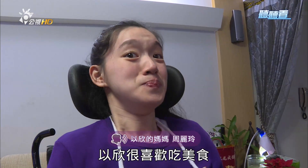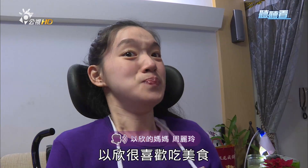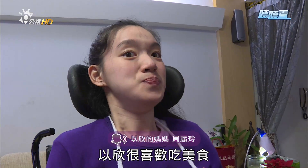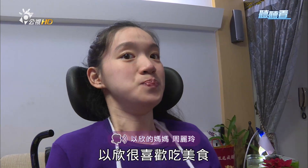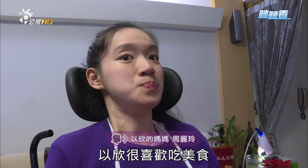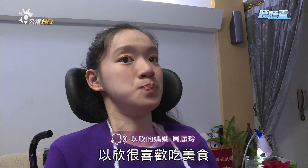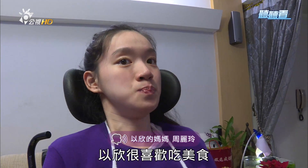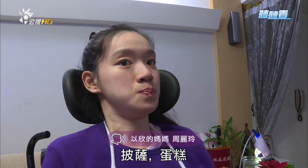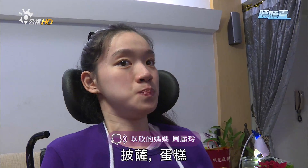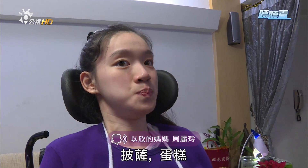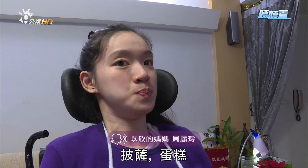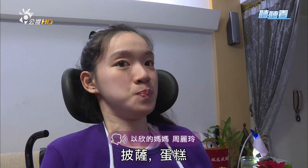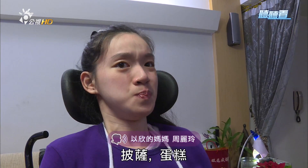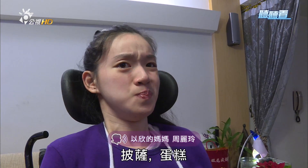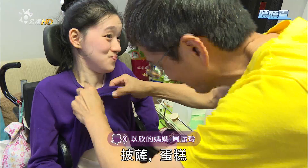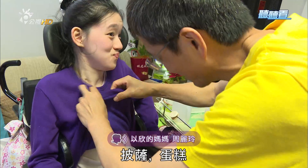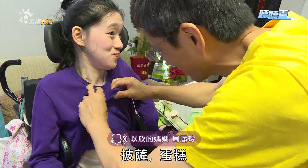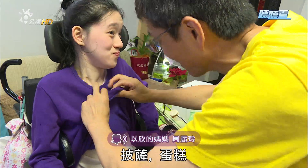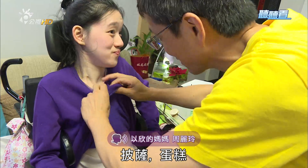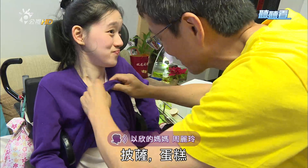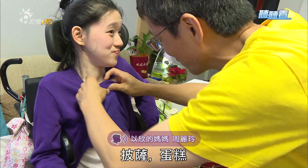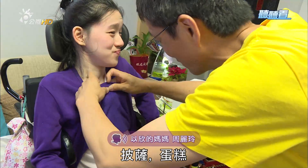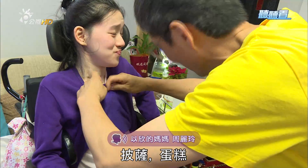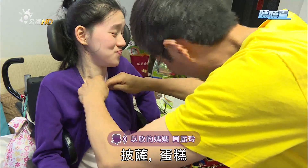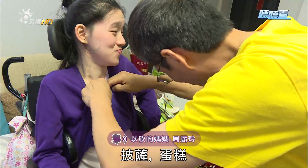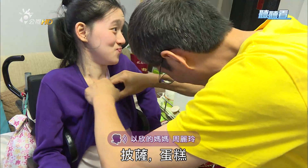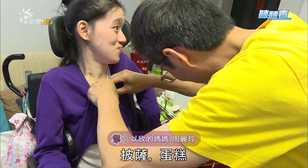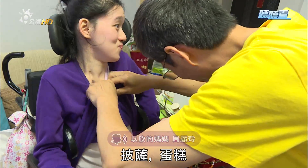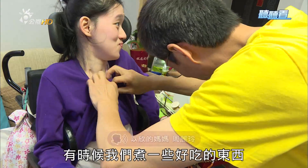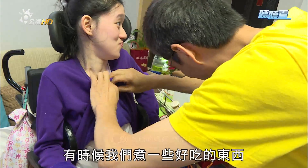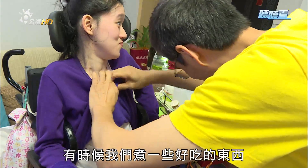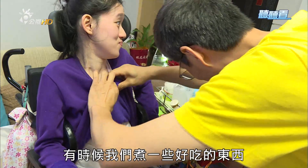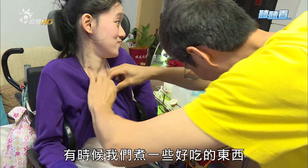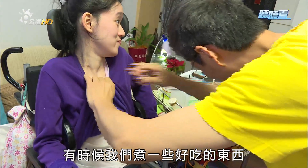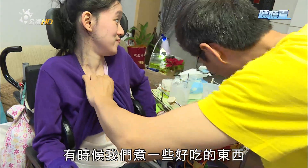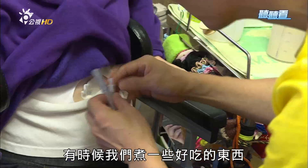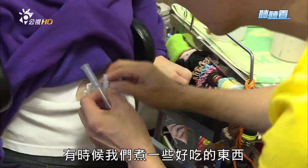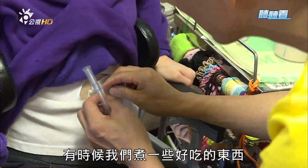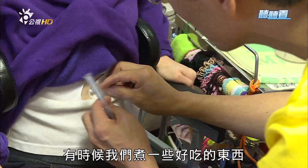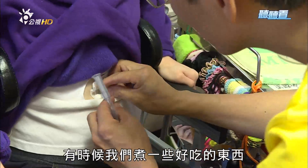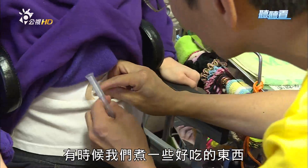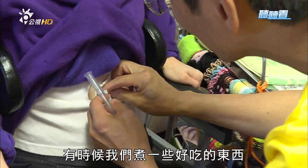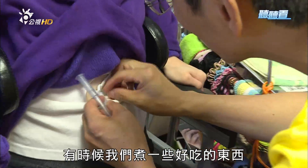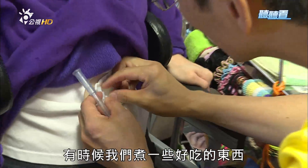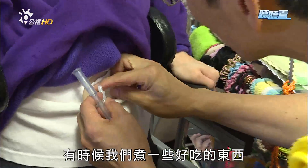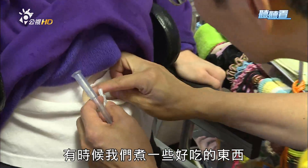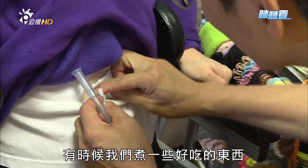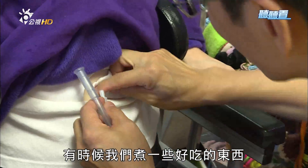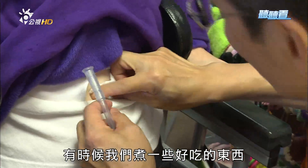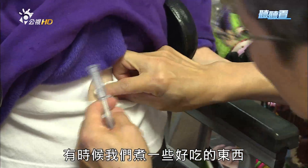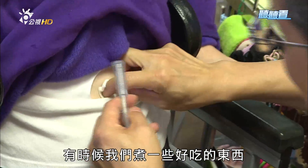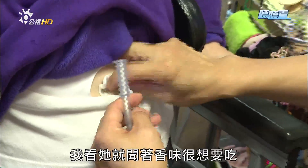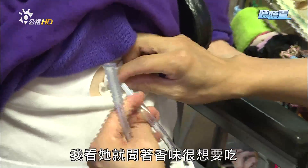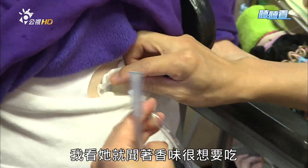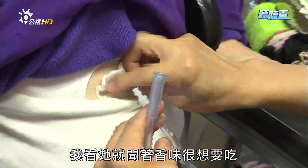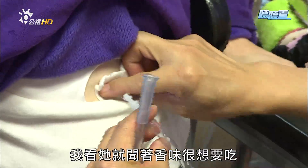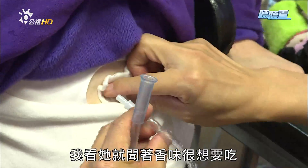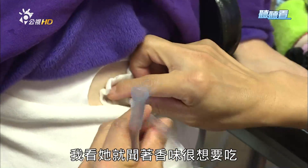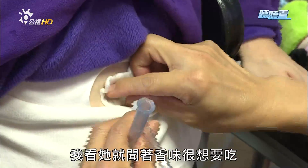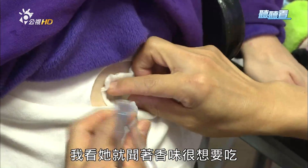食，披萨、蛋糕。有时候我们煮一些好吃的东西啊，我看他就闻着香味